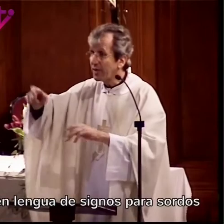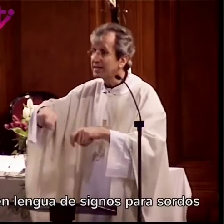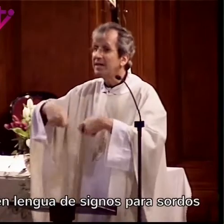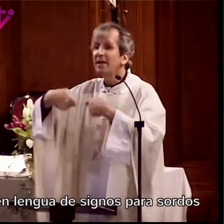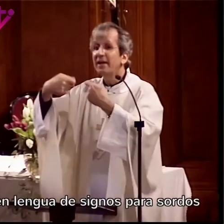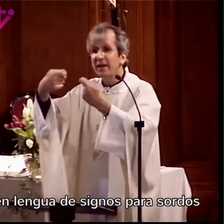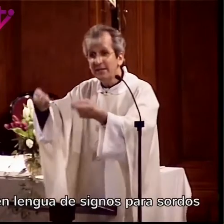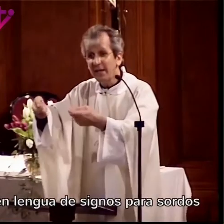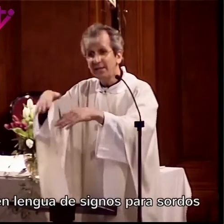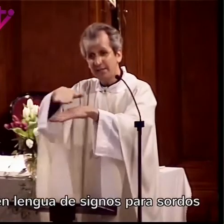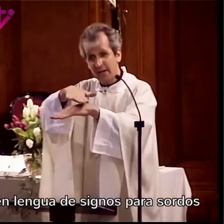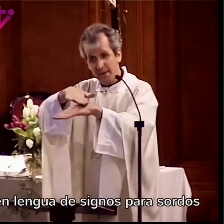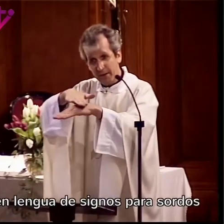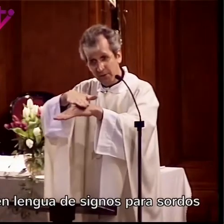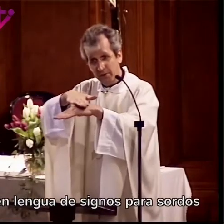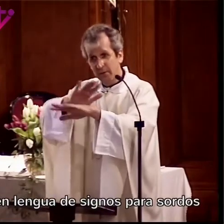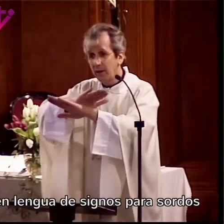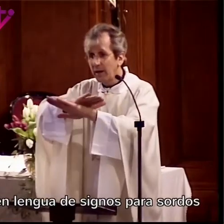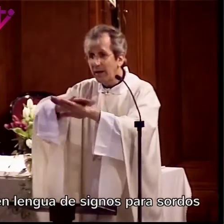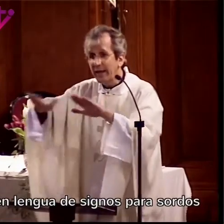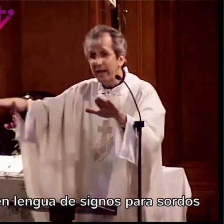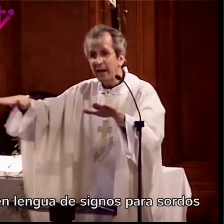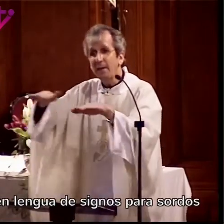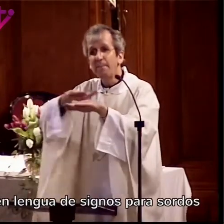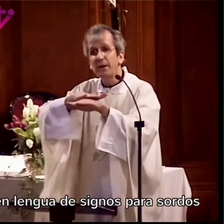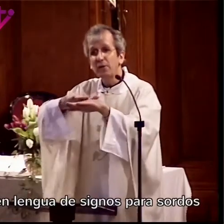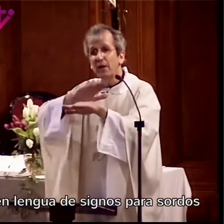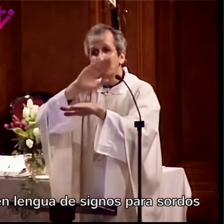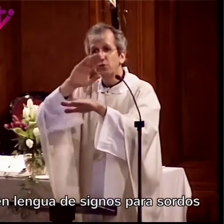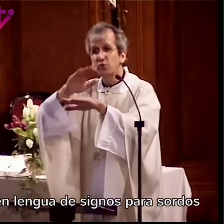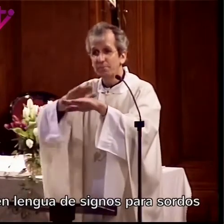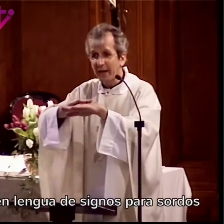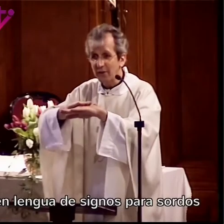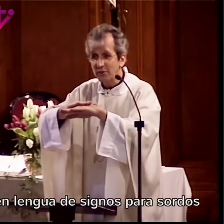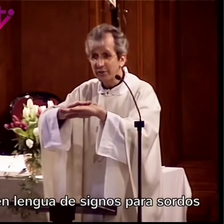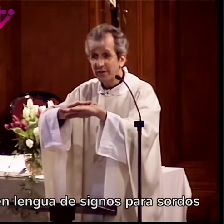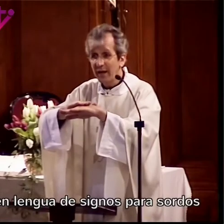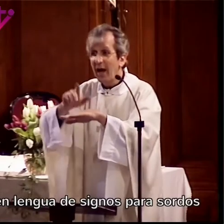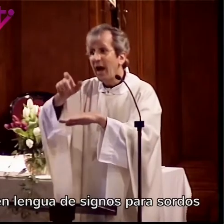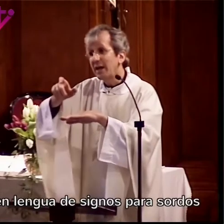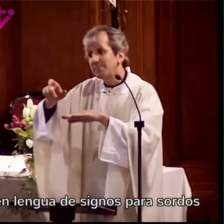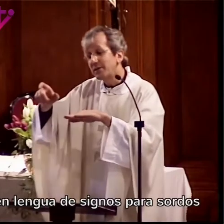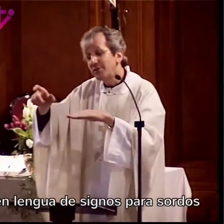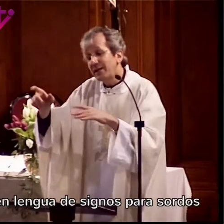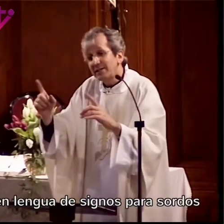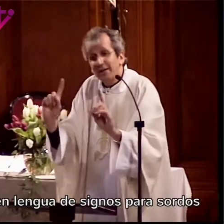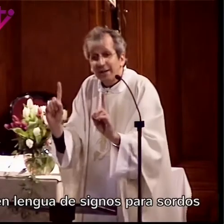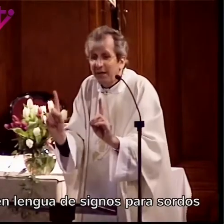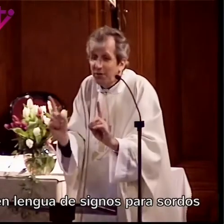que les deis el perdón le quedarán perdonados sus pecados a las personas que no